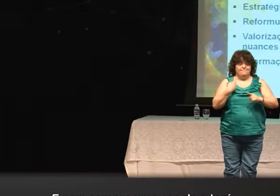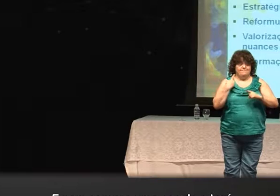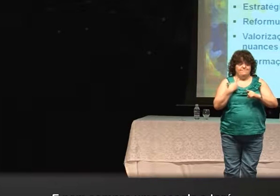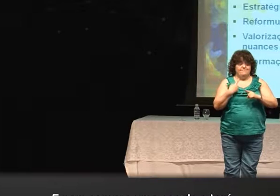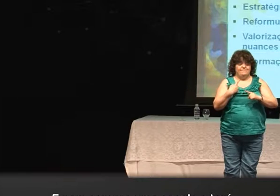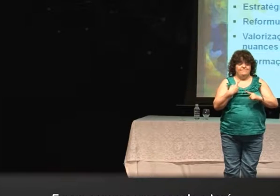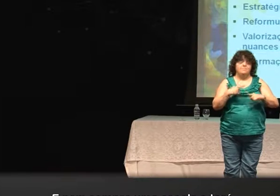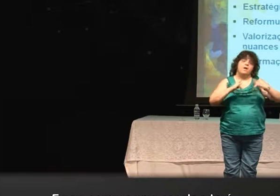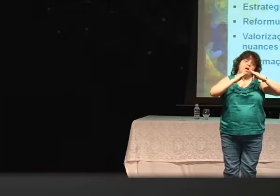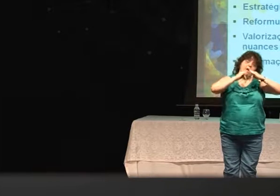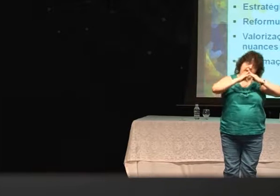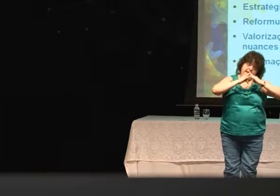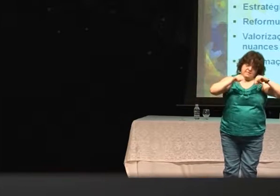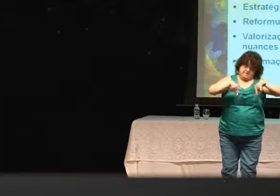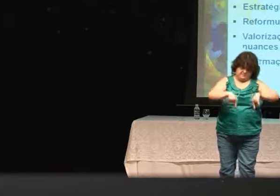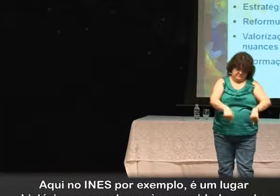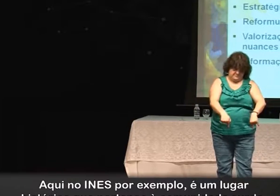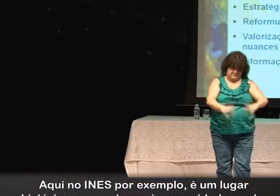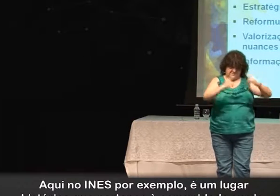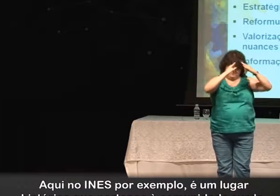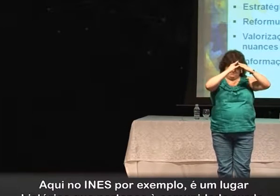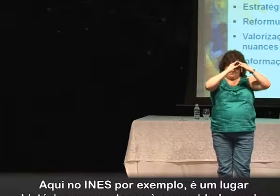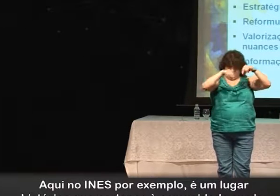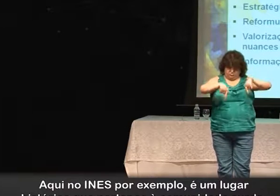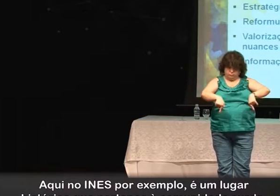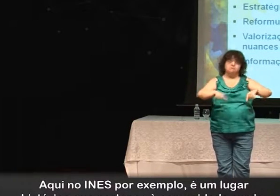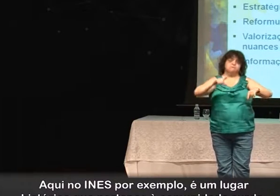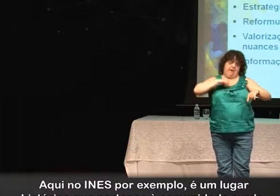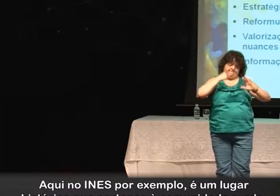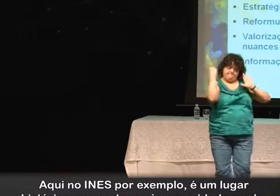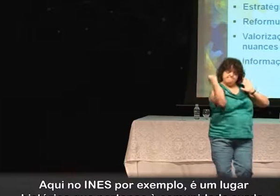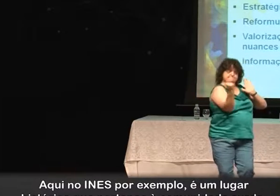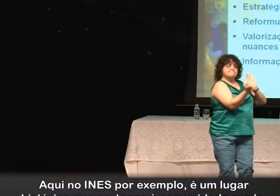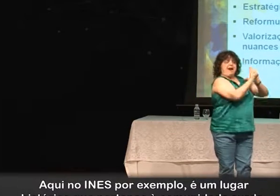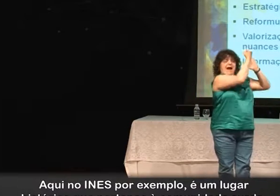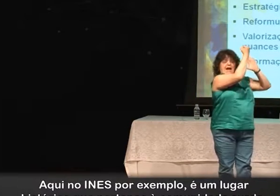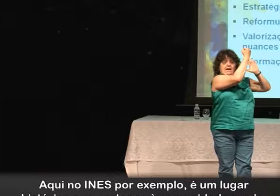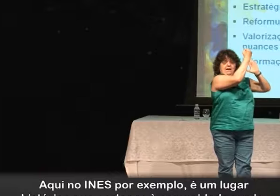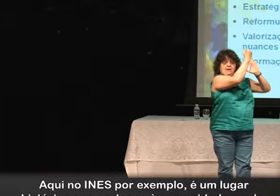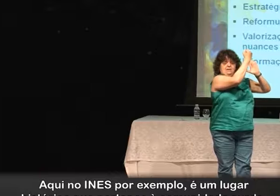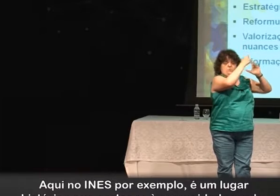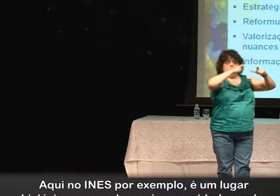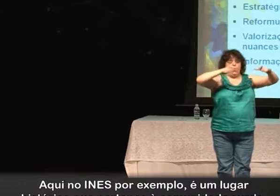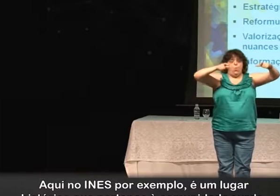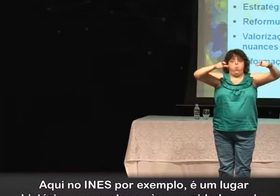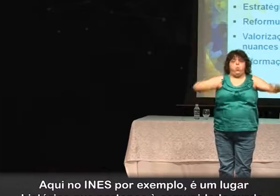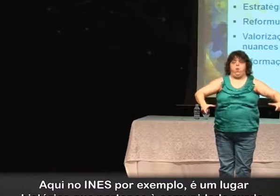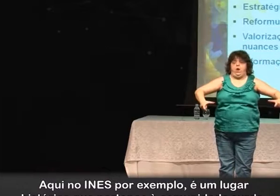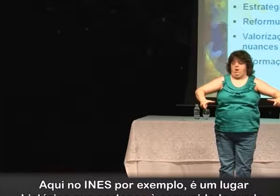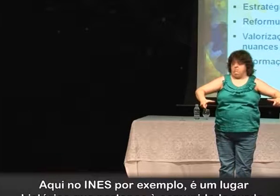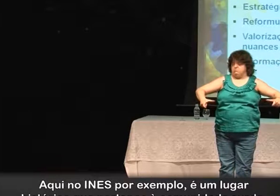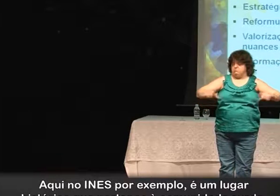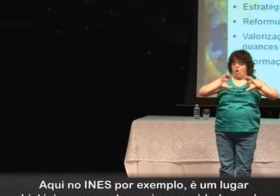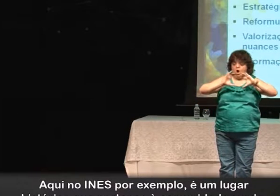escola o terá. Aqui no INES, por exemplo, é uma marca. É um lugar